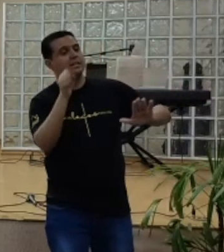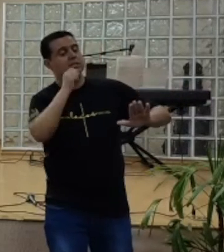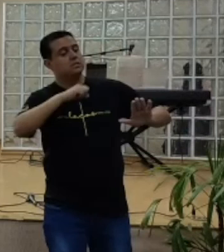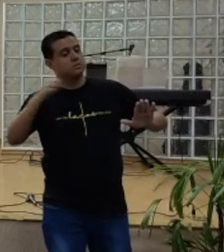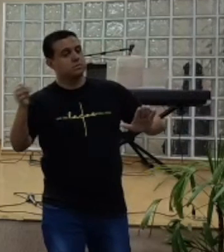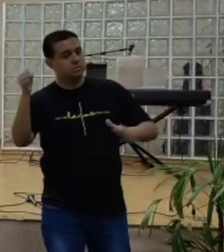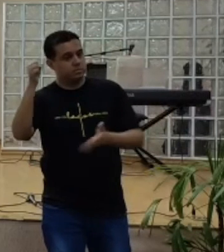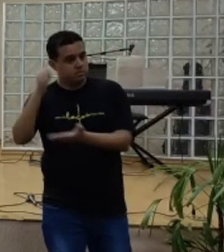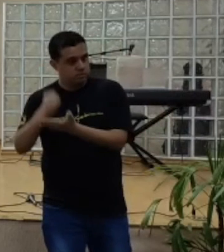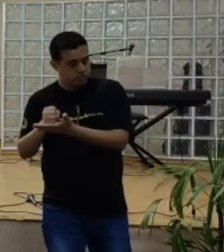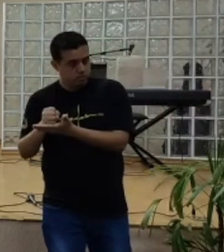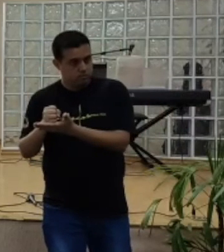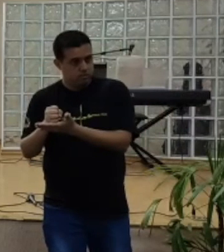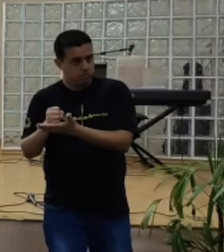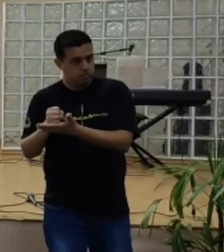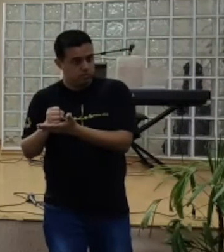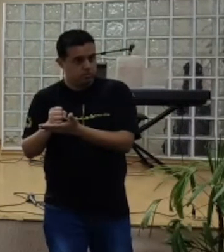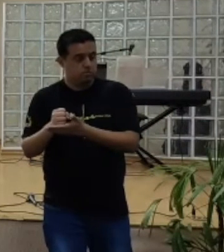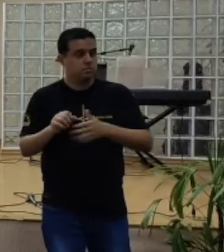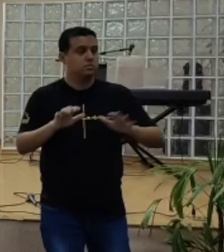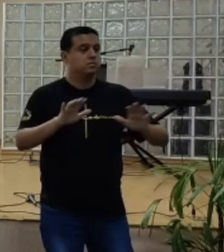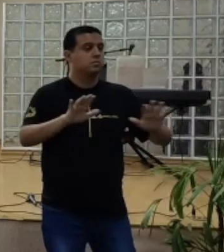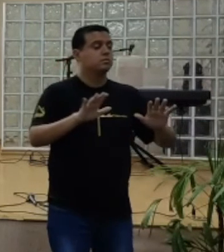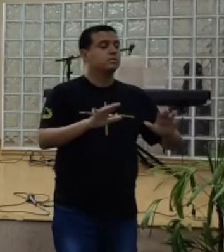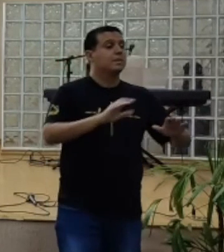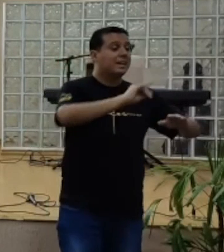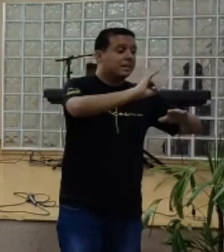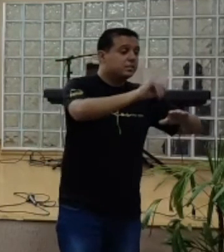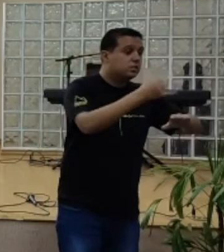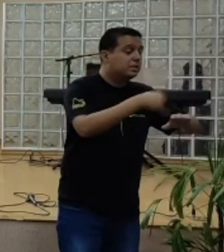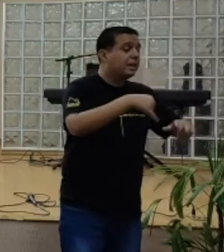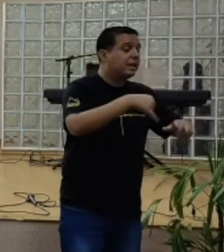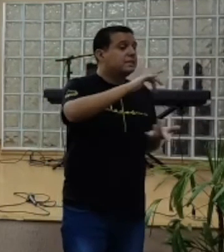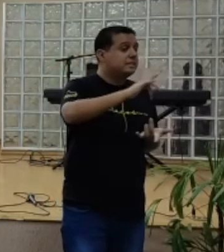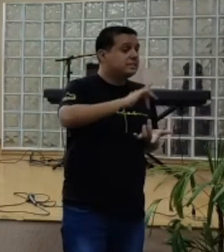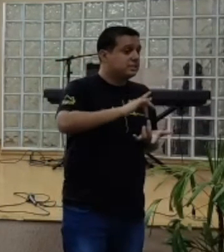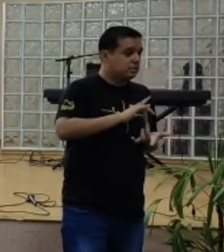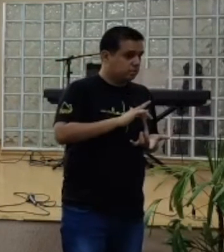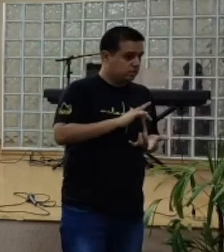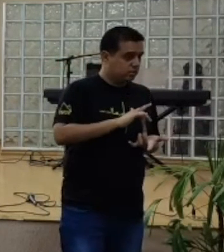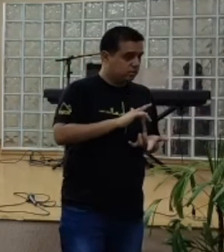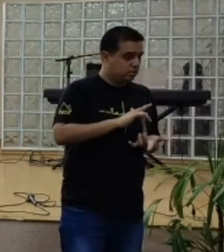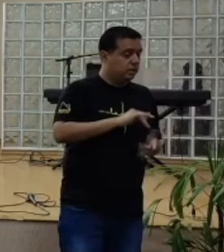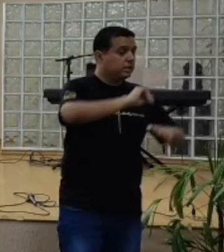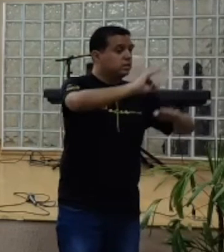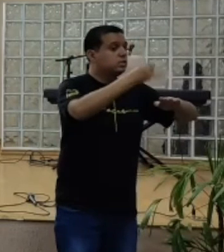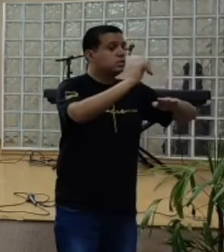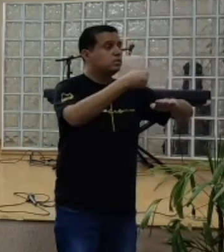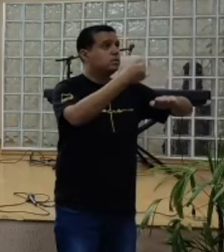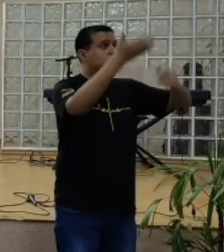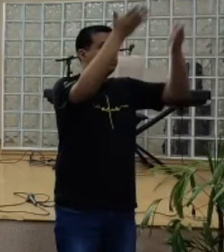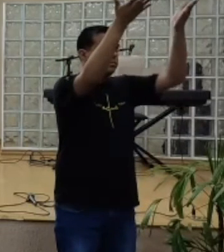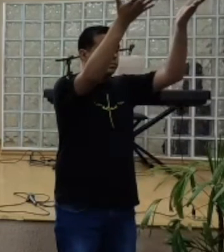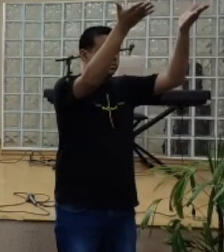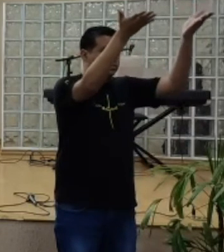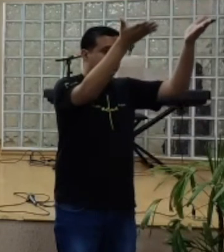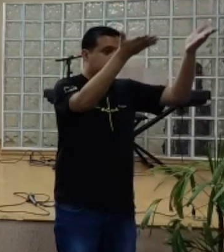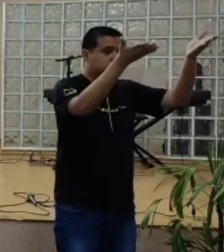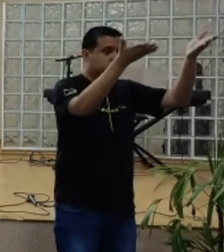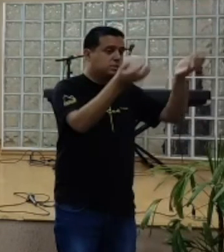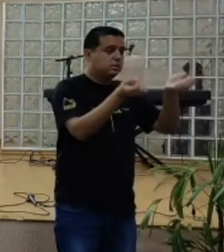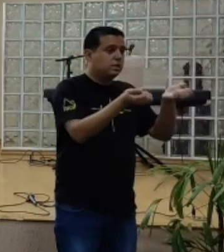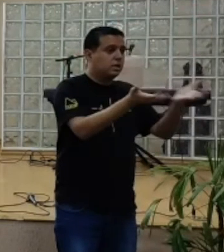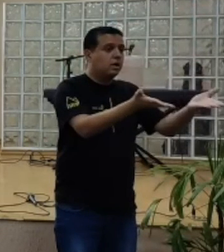Já a Jerusalém espiritual, a que vem lá de cima, esta é a